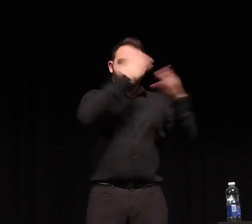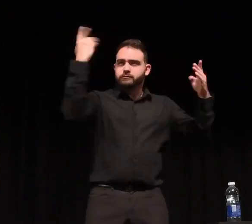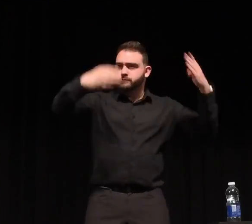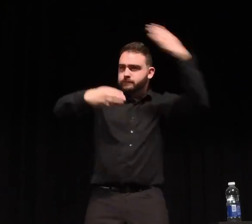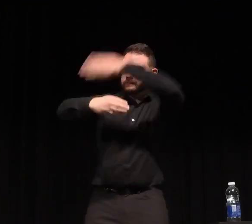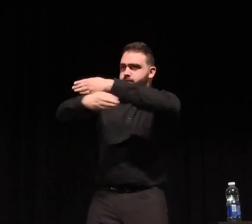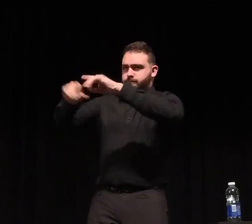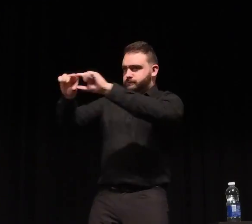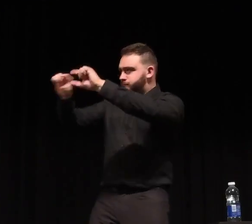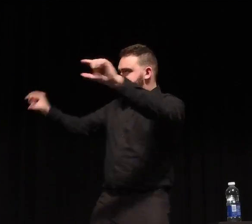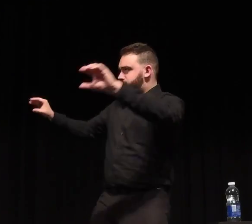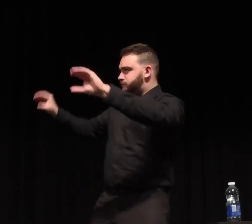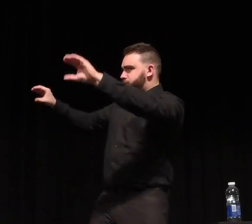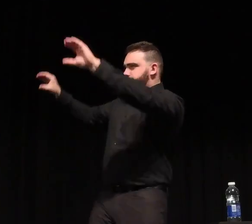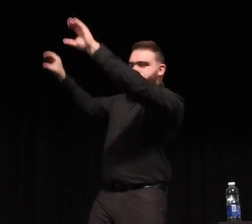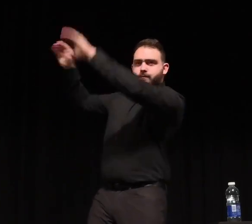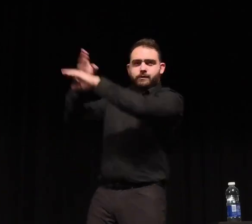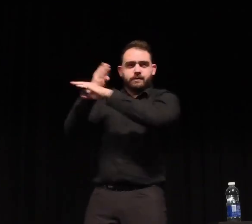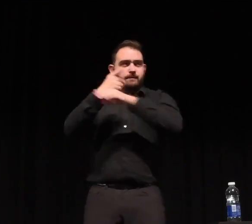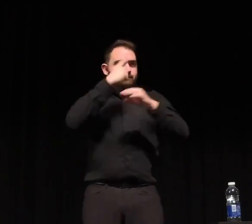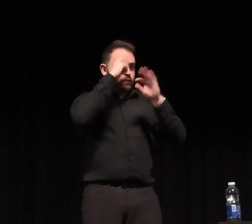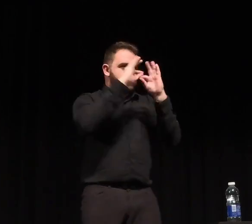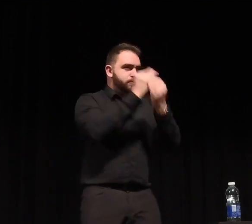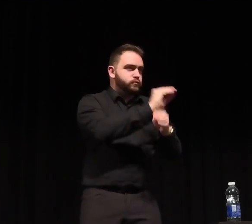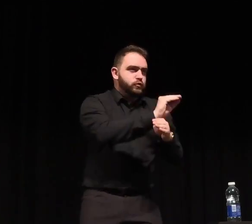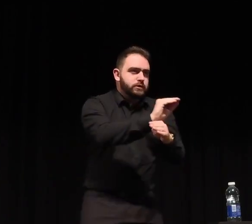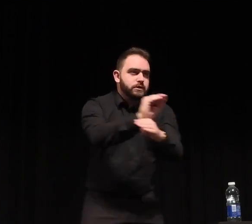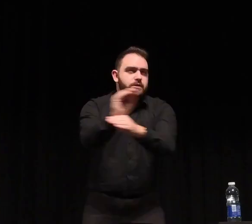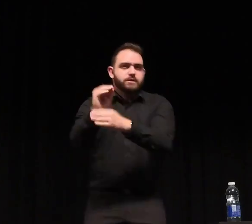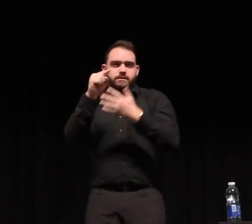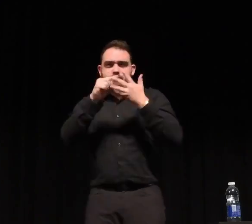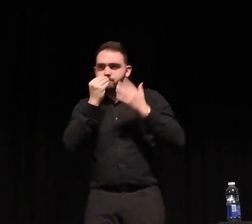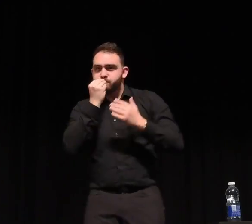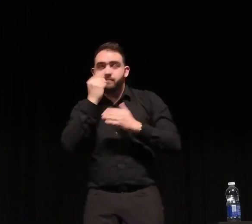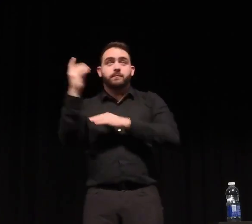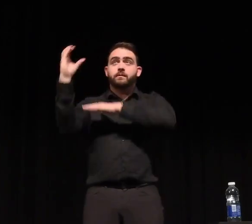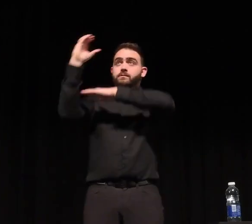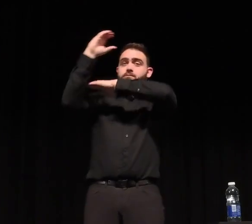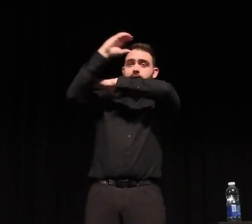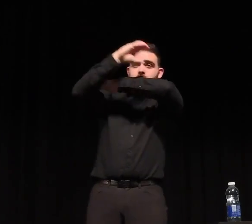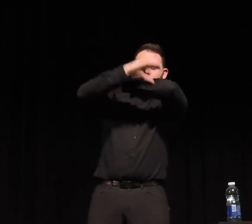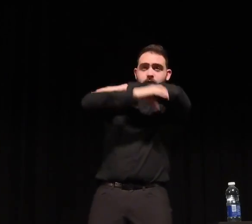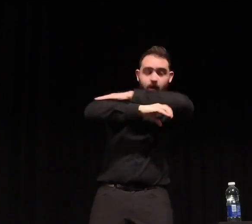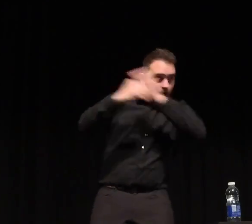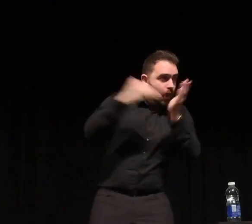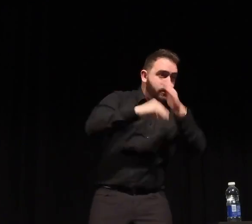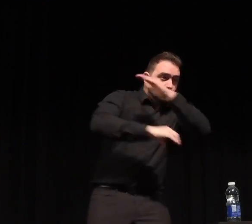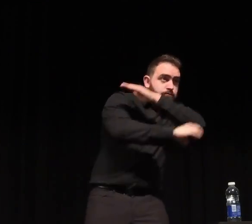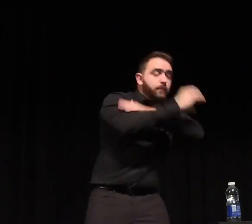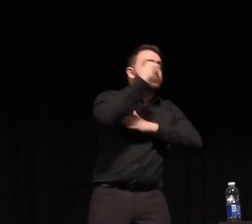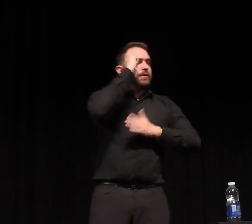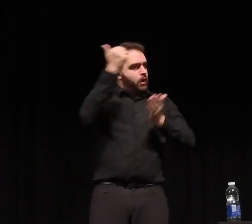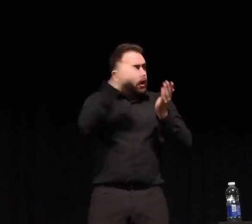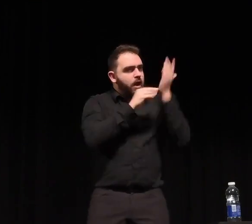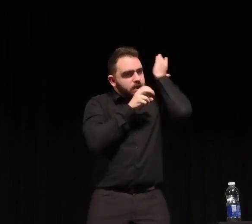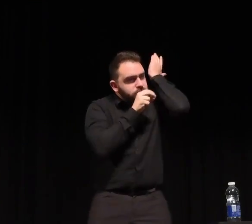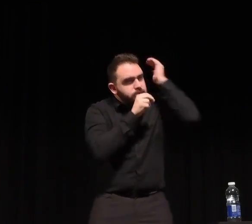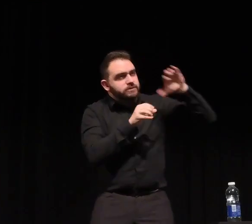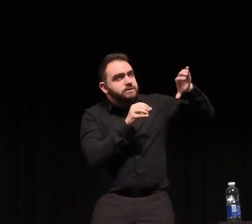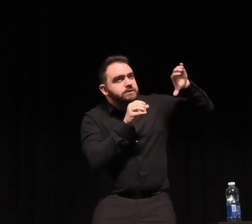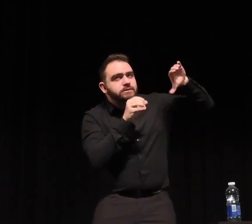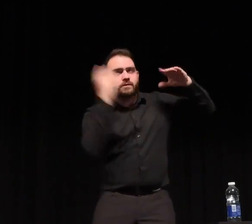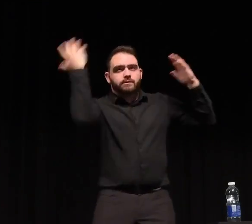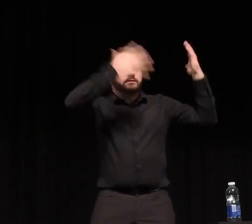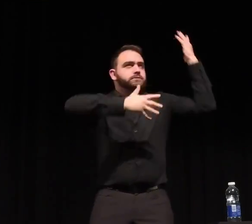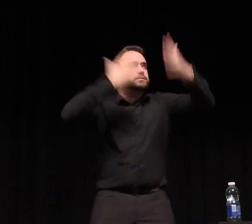sa famille, il protège sa famille, puis il recommence. Il coupe des arbres, il tire des arbres, il bâtit des barrages,